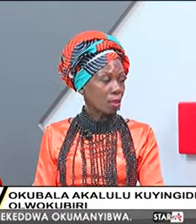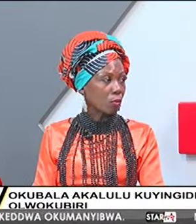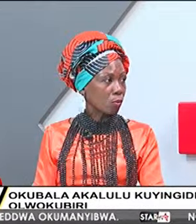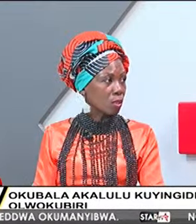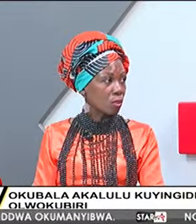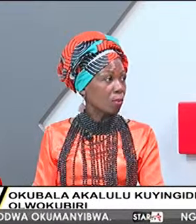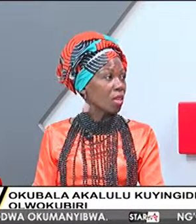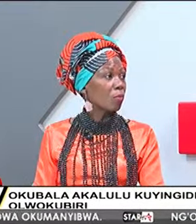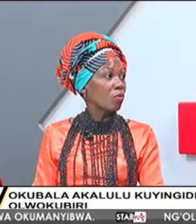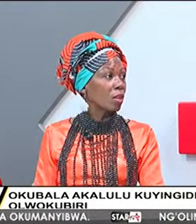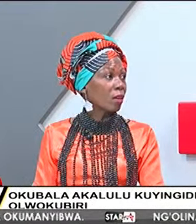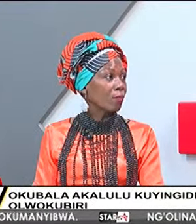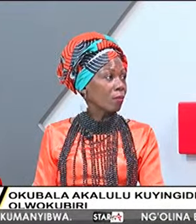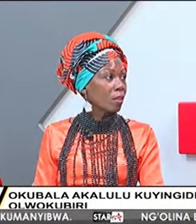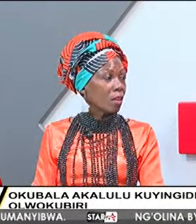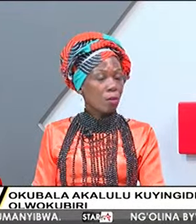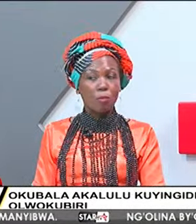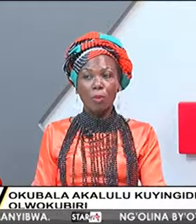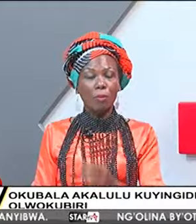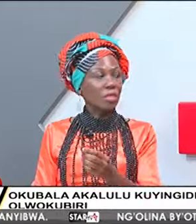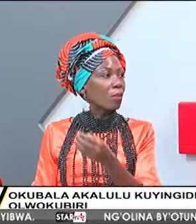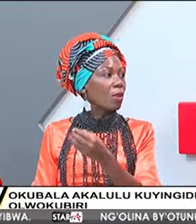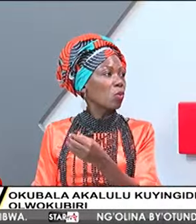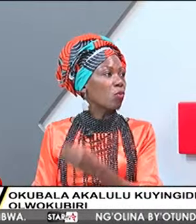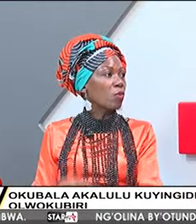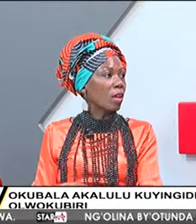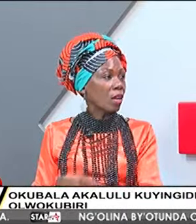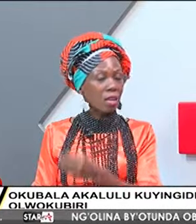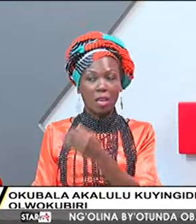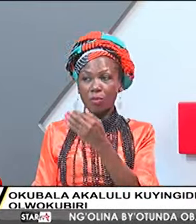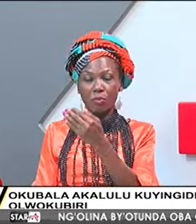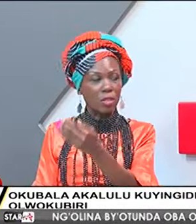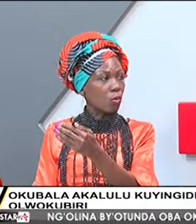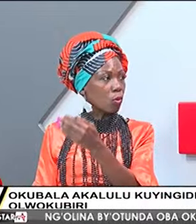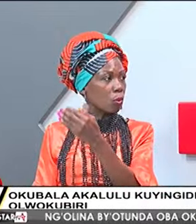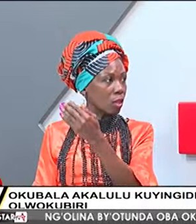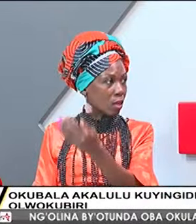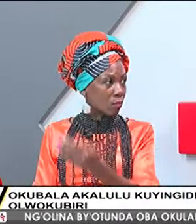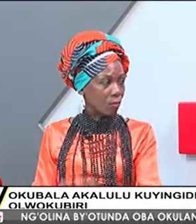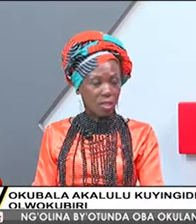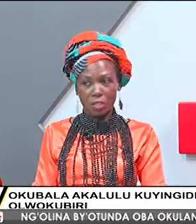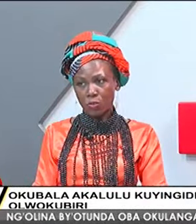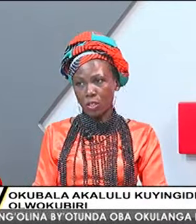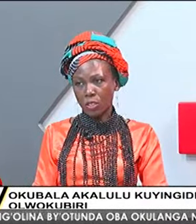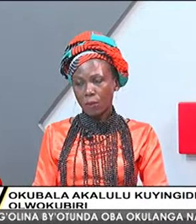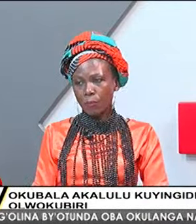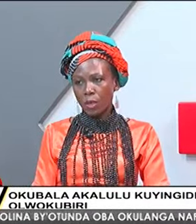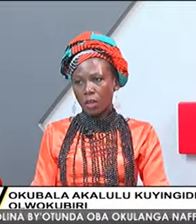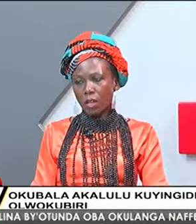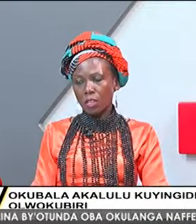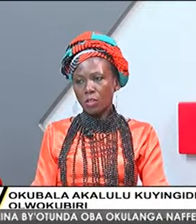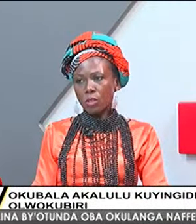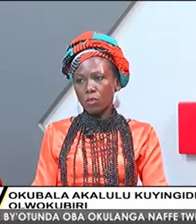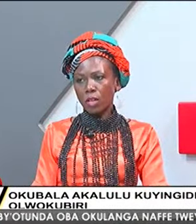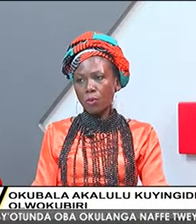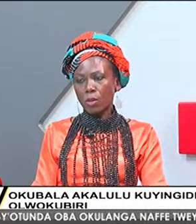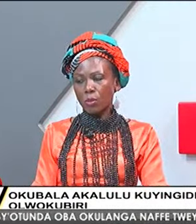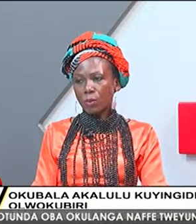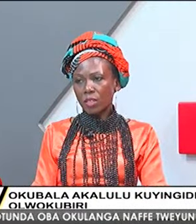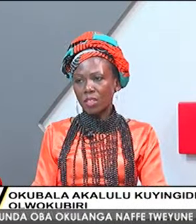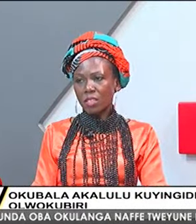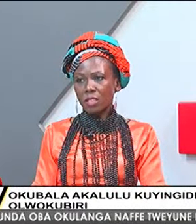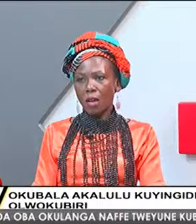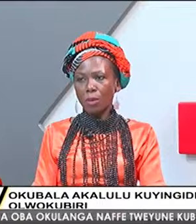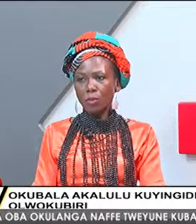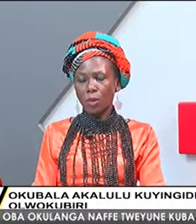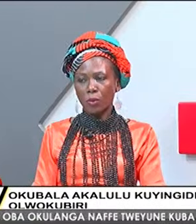ba electoral commission tebanna mufuna bobe basemba yokufuna ebivudde mu kulonda mu ma district kati ne tuddayo wali wetubadde